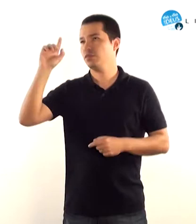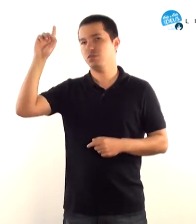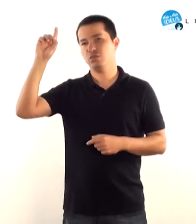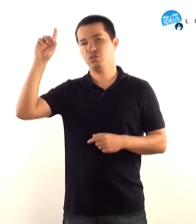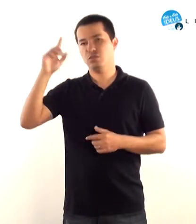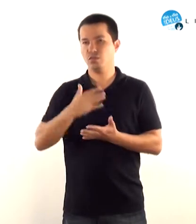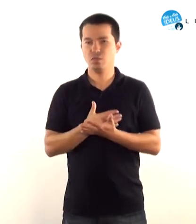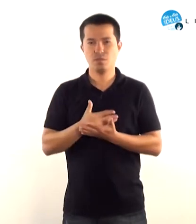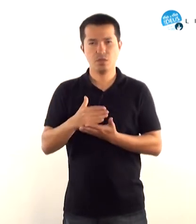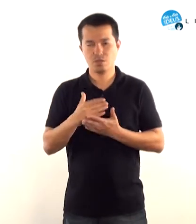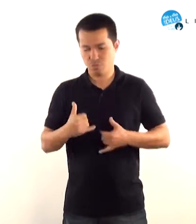Ló?